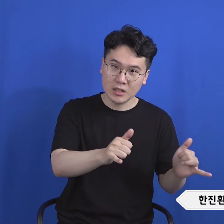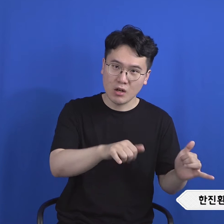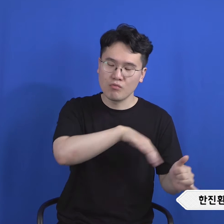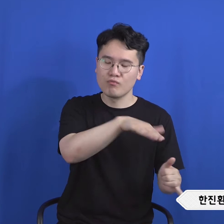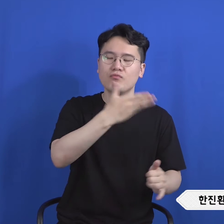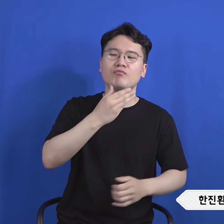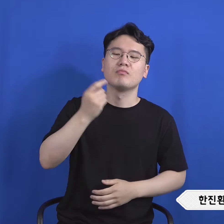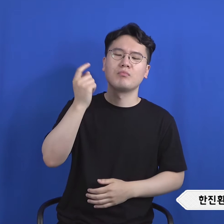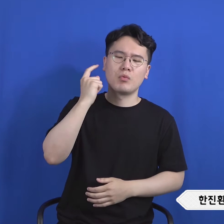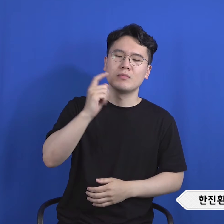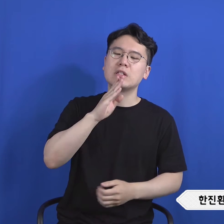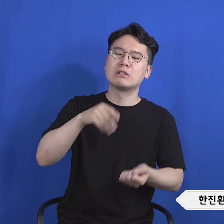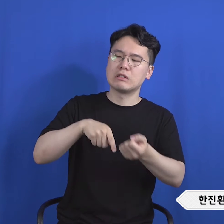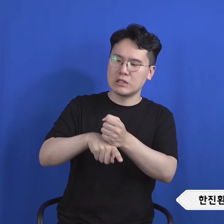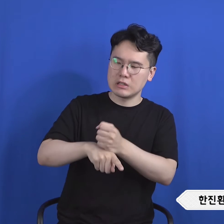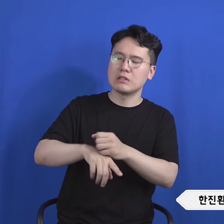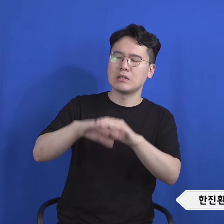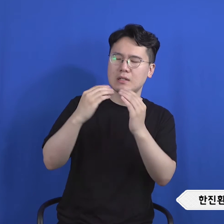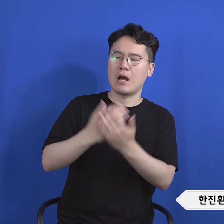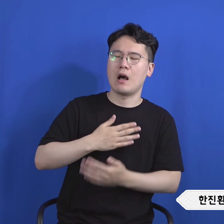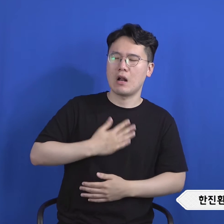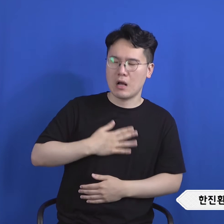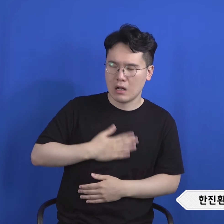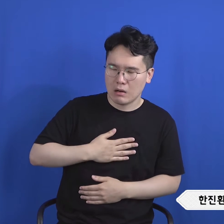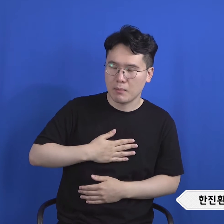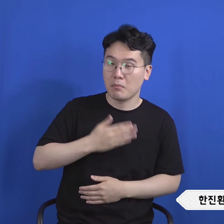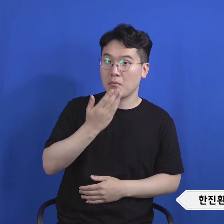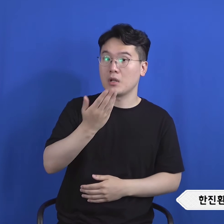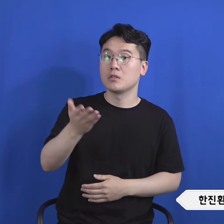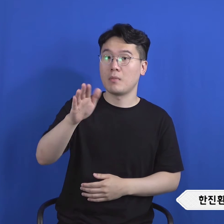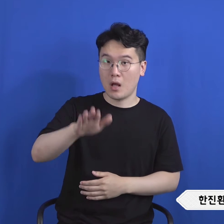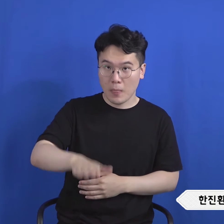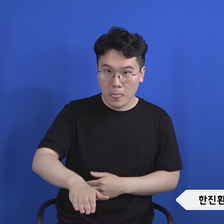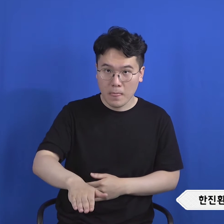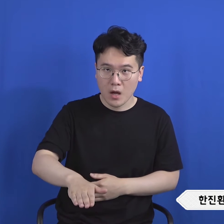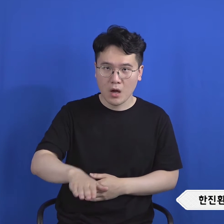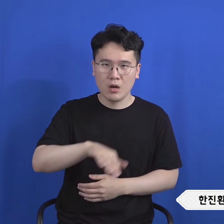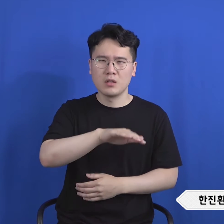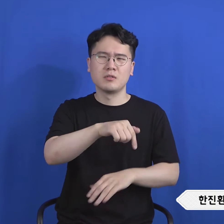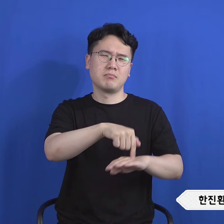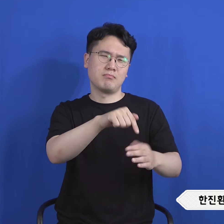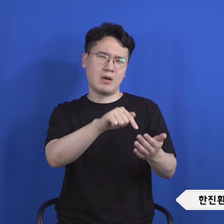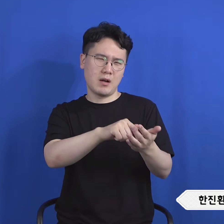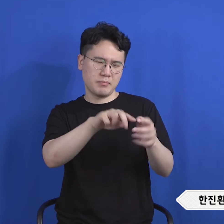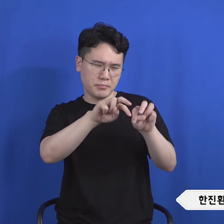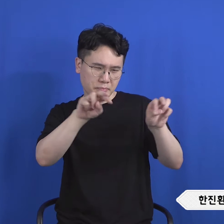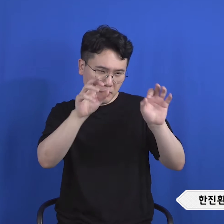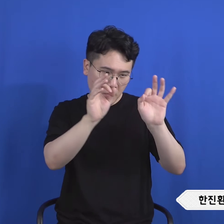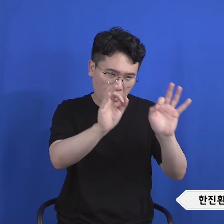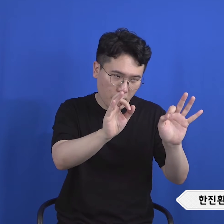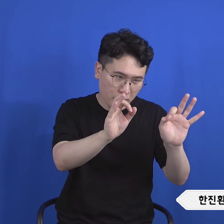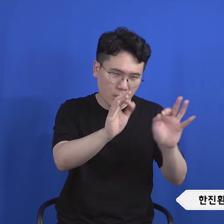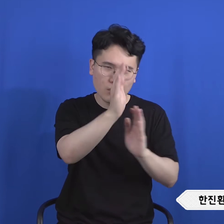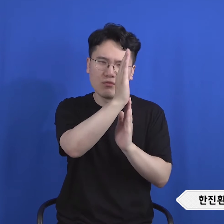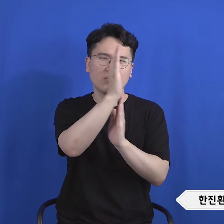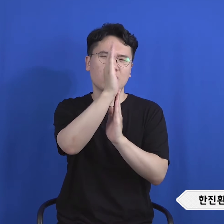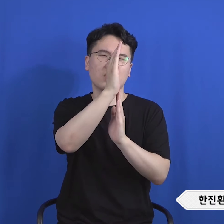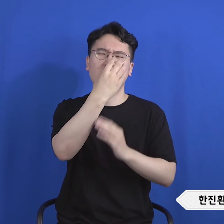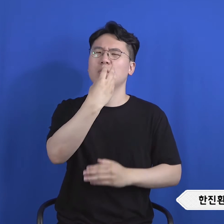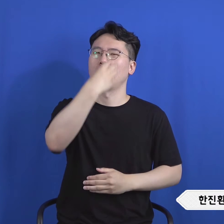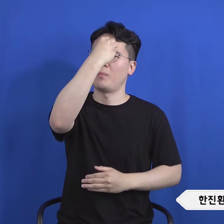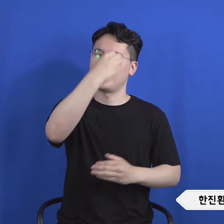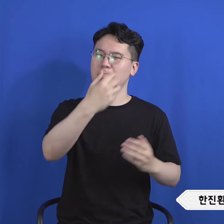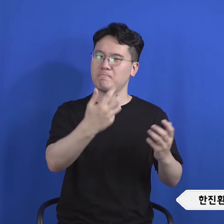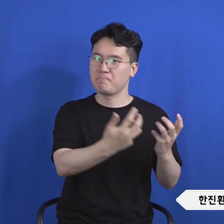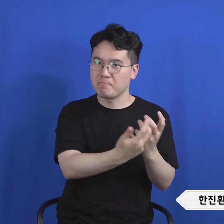그건 그저 이 지식의 차원에 머무를 뿐이고 마음은 위선과 교만이 가득하기 때문에